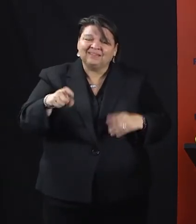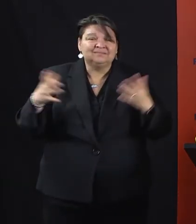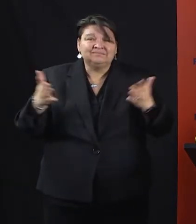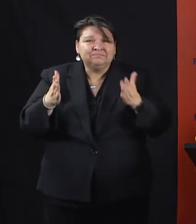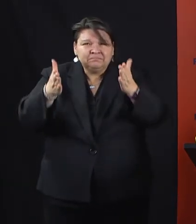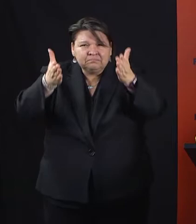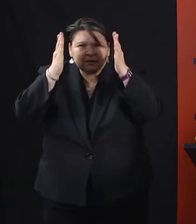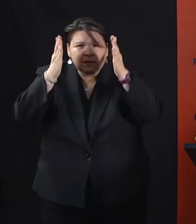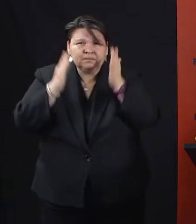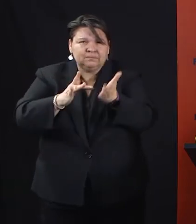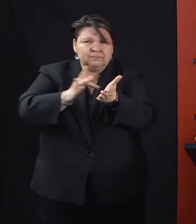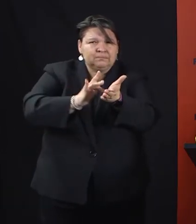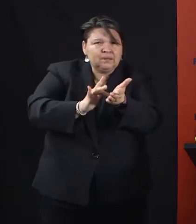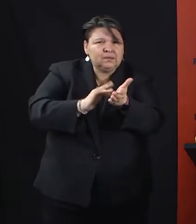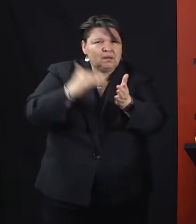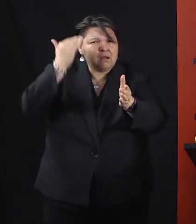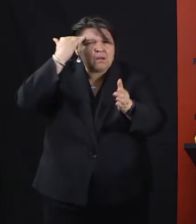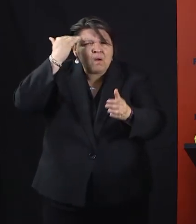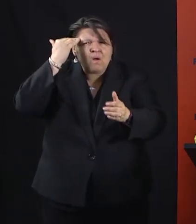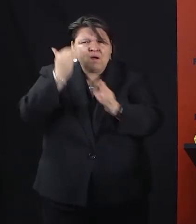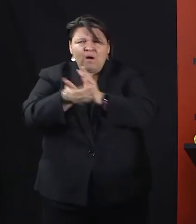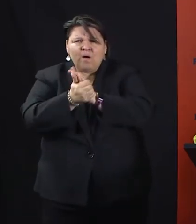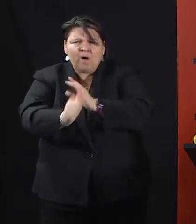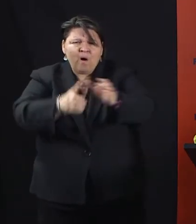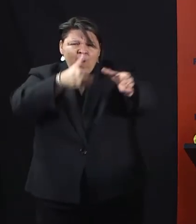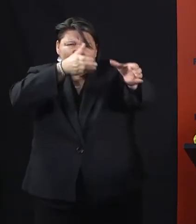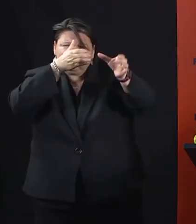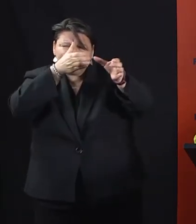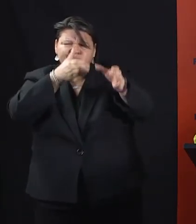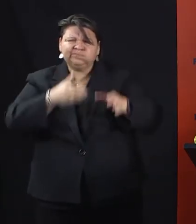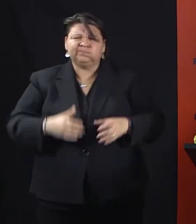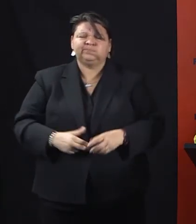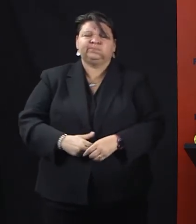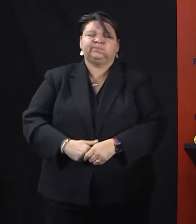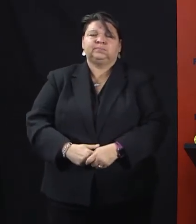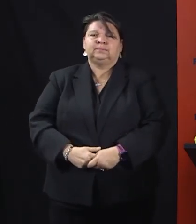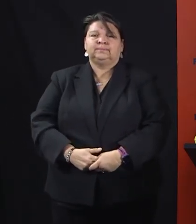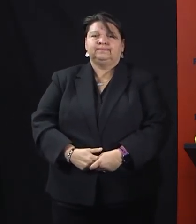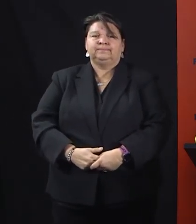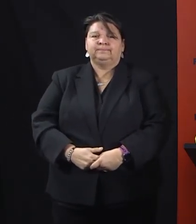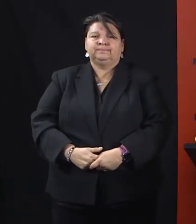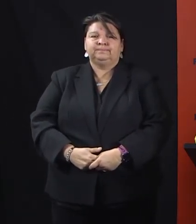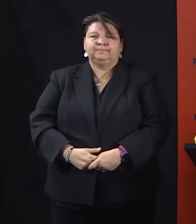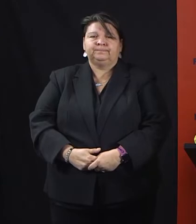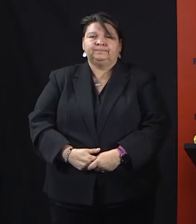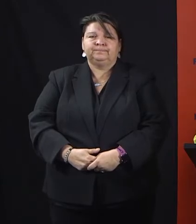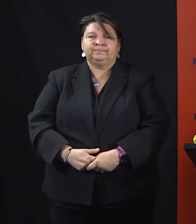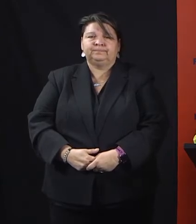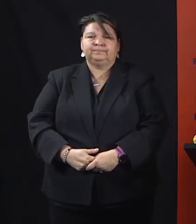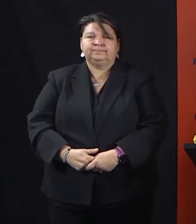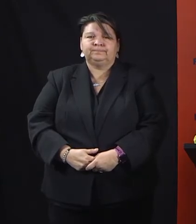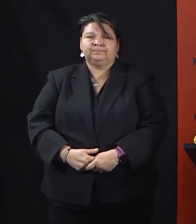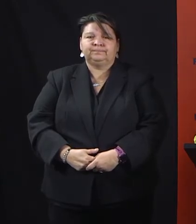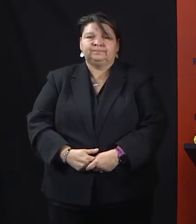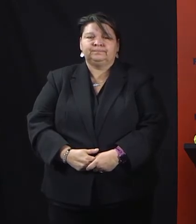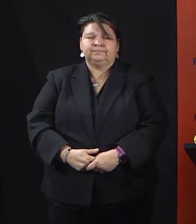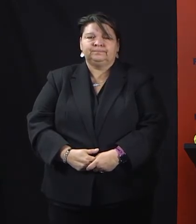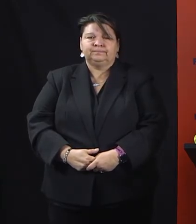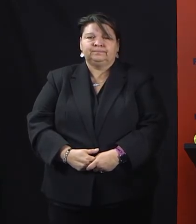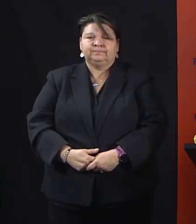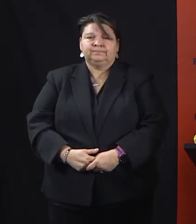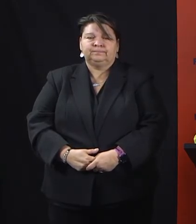quede usted en casa aún siguen activas y son los pasos correctos a tomar para que esta curva se